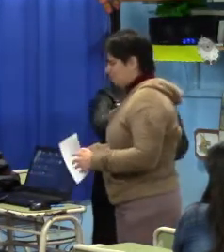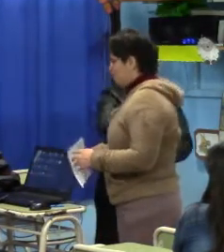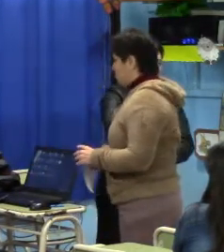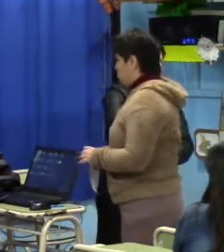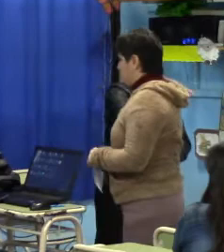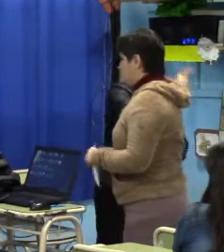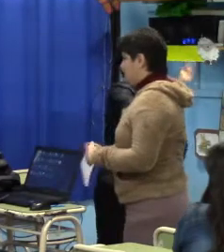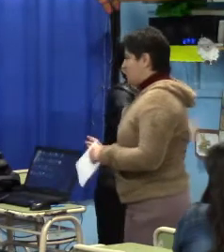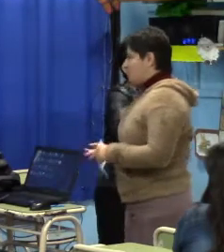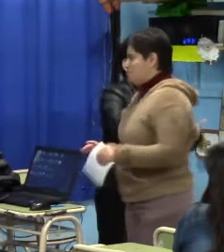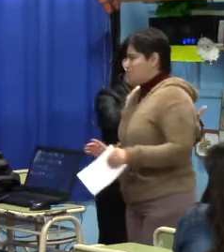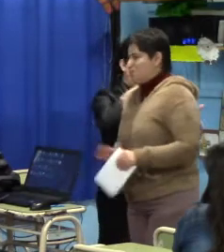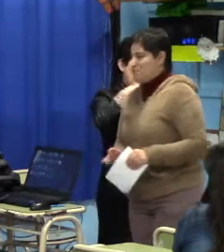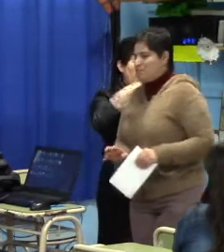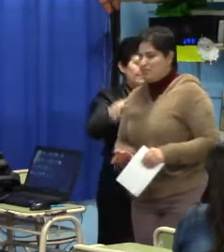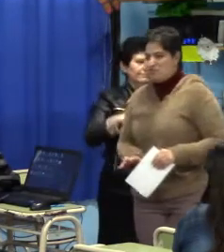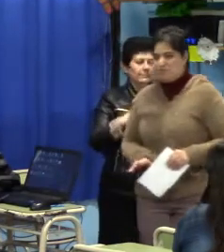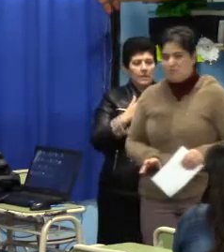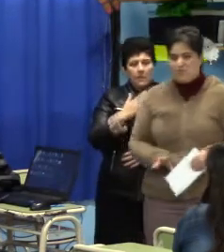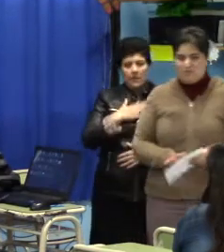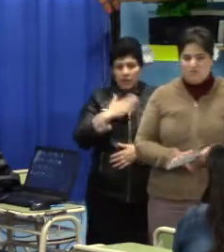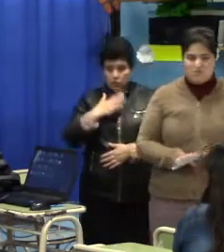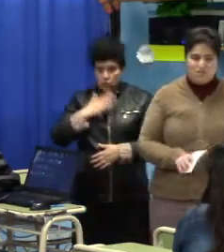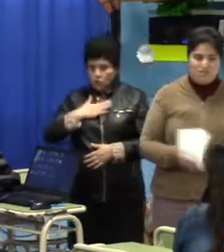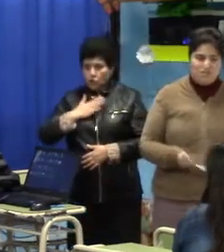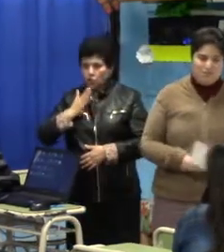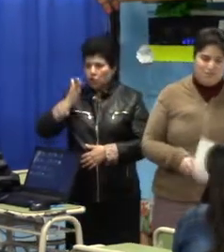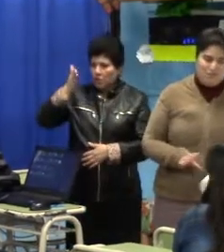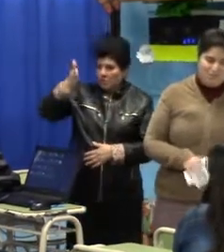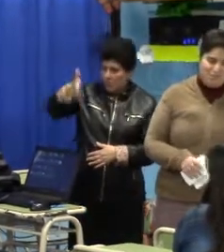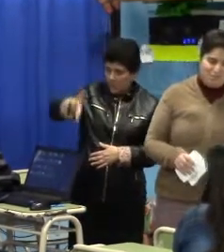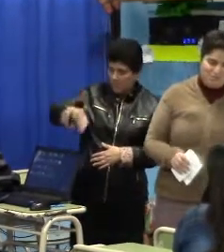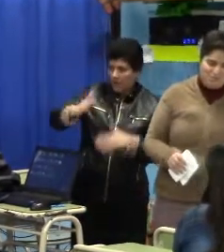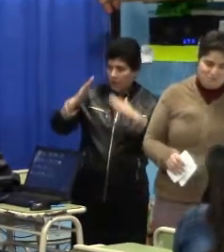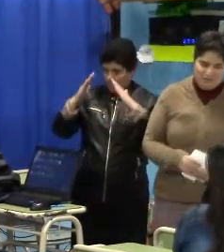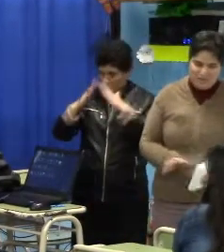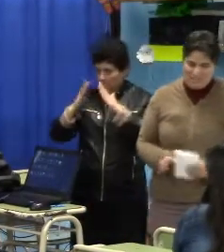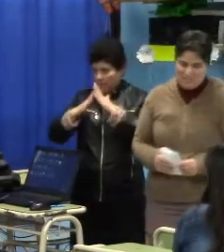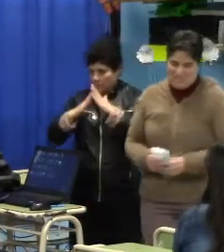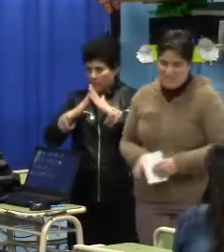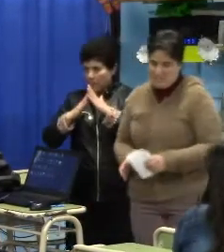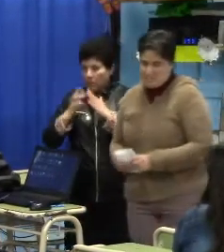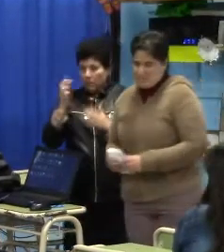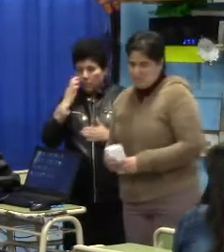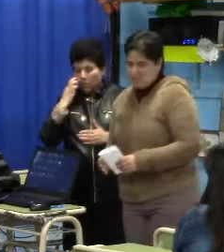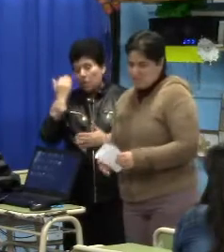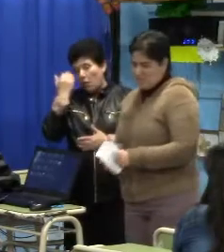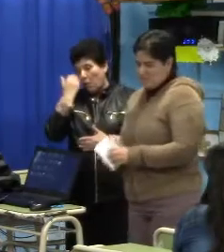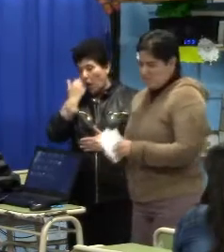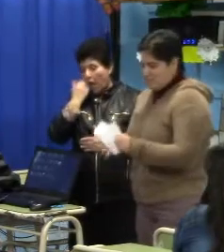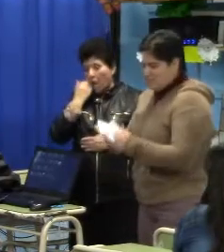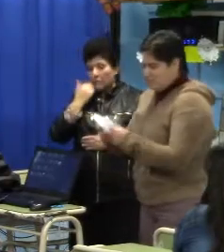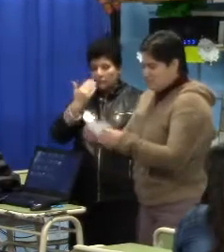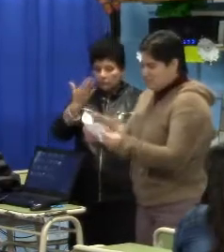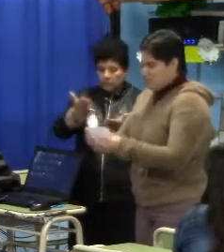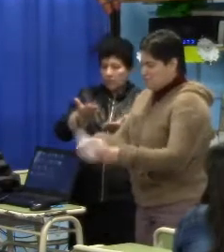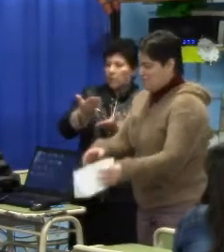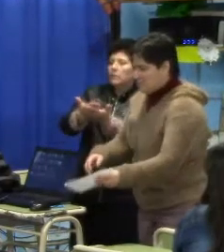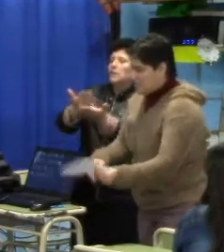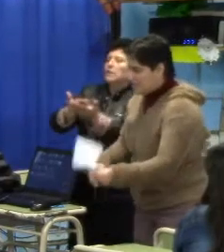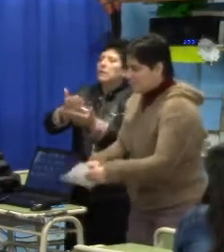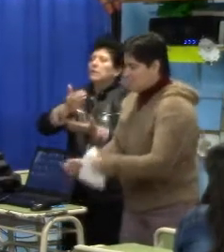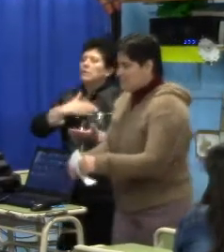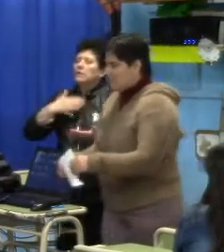Ajá. Bueno, yo iba a mi casa porque mis padres son buenos y yo siempre conté que mis padres son buenos. Ah, toma, léemelo,